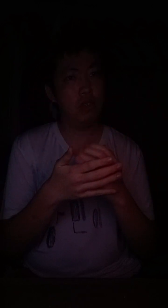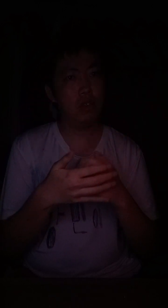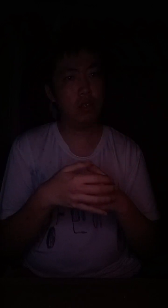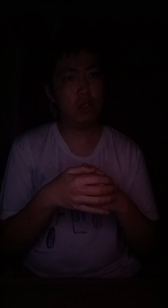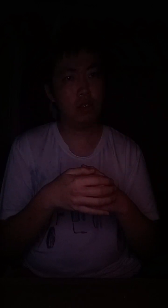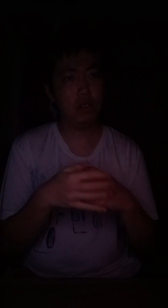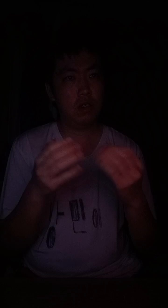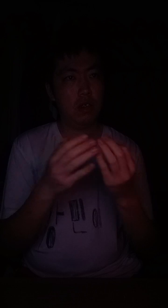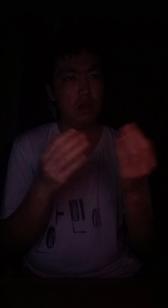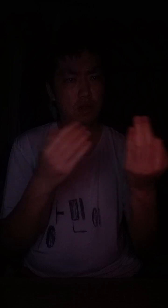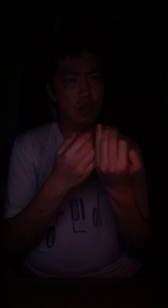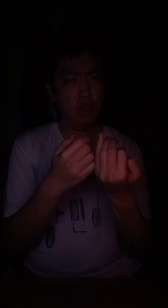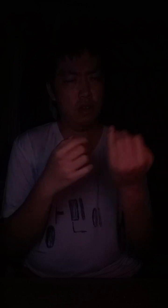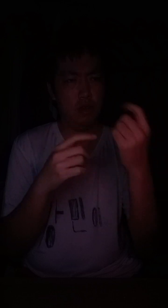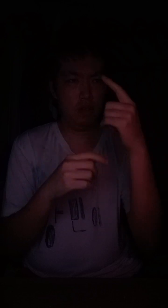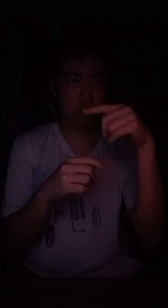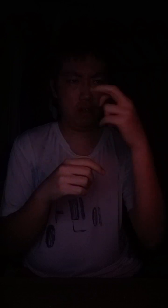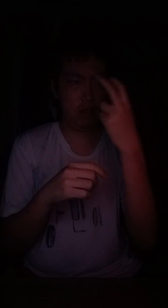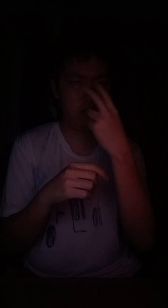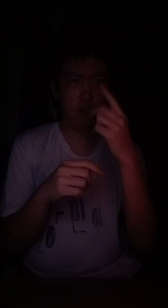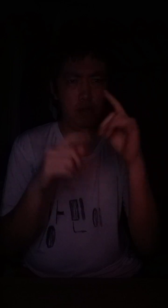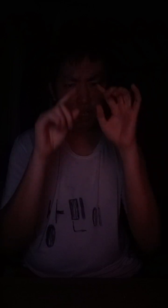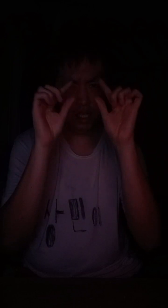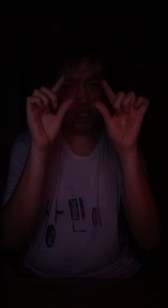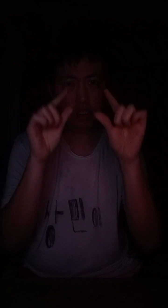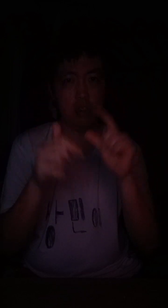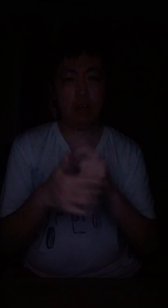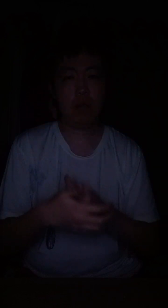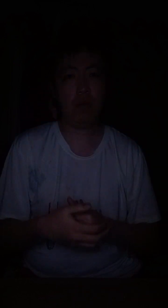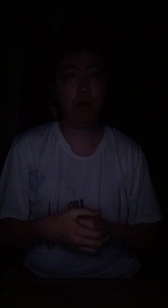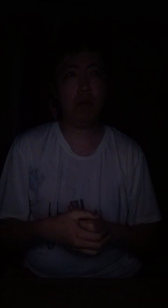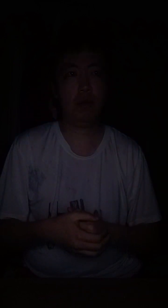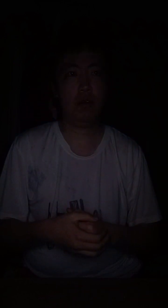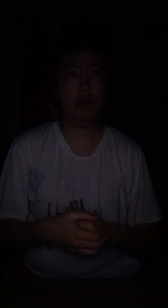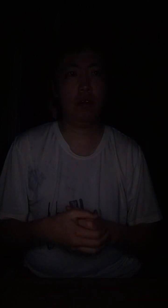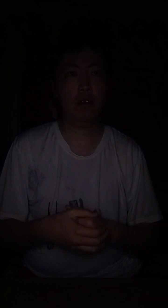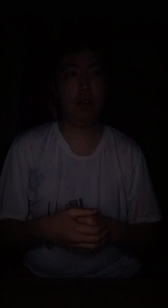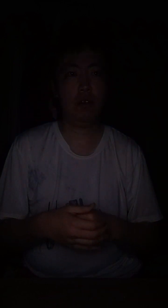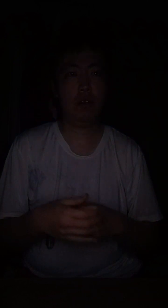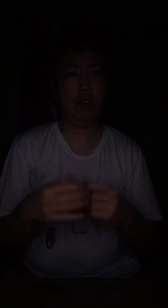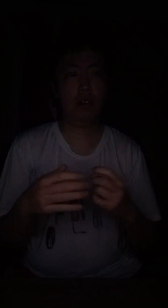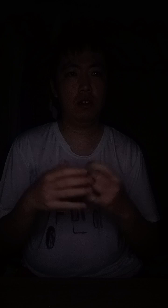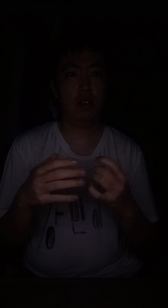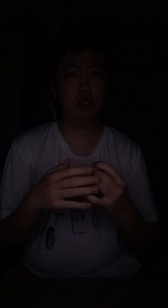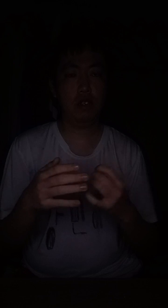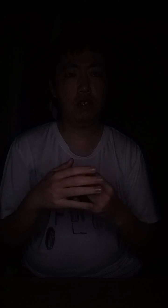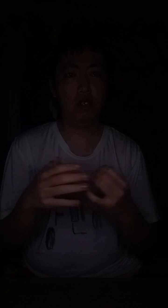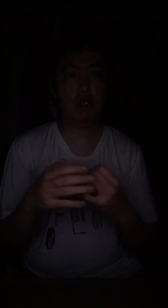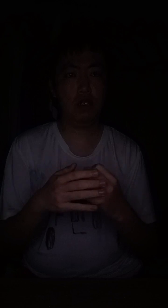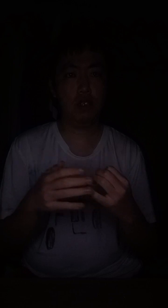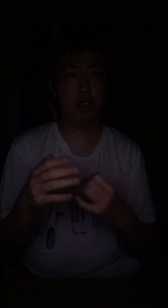불빛이 반사된 몰카 렌즈에서 나온 빛인 겁니다. 제가 직접 종이컵에 있는 몰래카메라를 들고 나왔습니다.